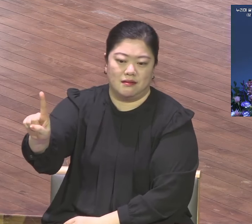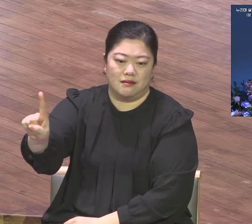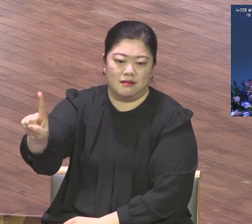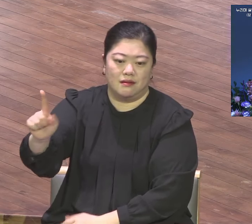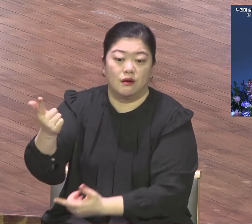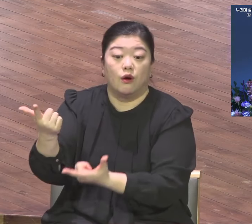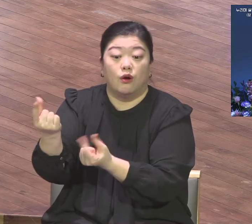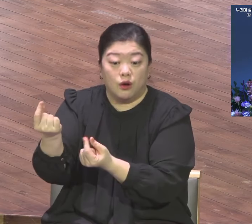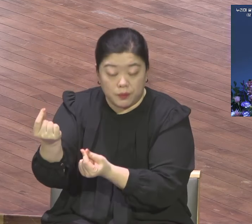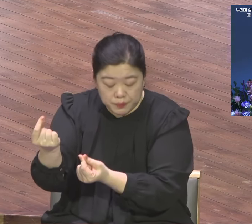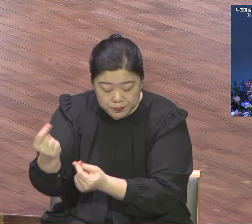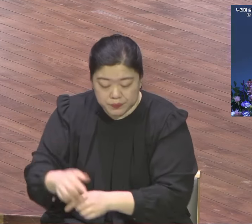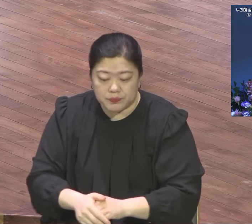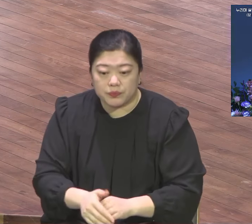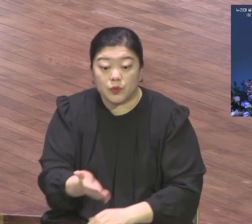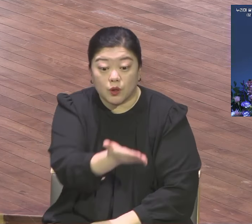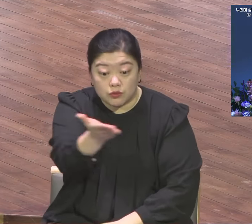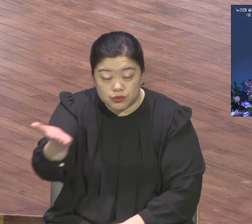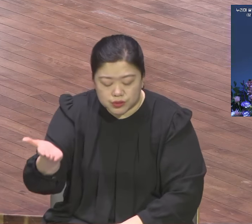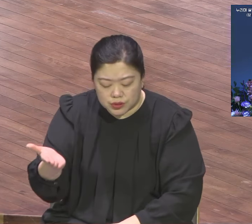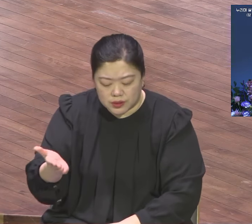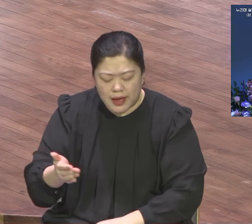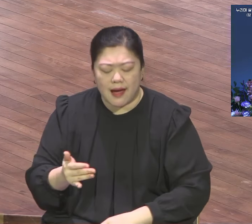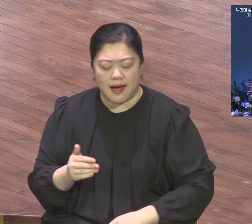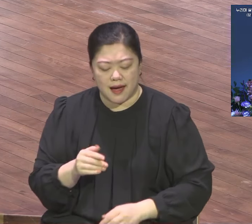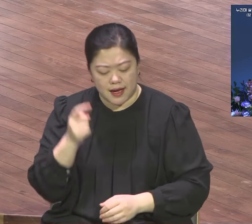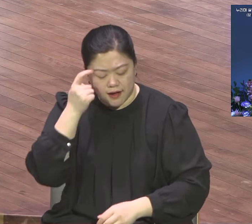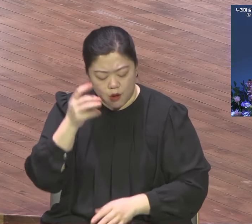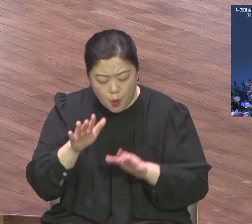모든 성도들 오늘 말씀이 주는 영적 의미를 제대로 깨닫고